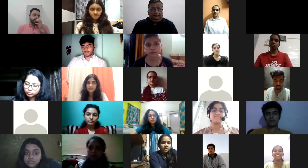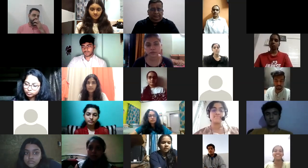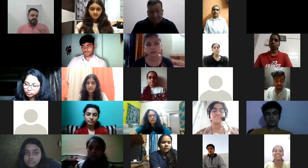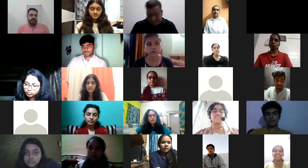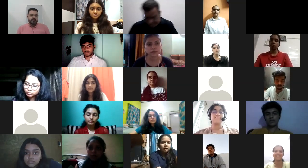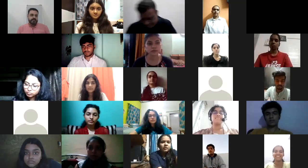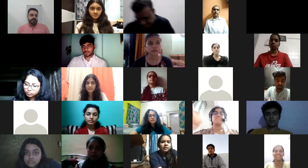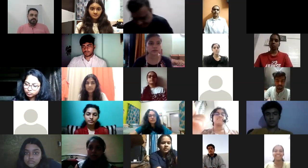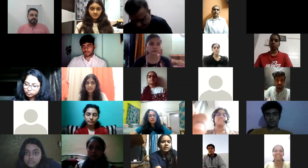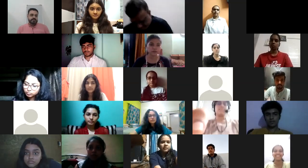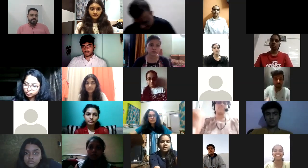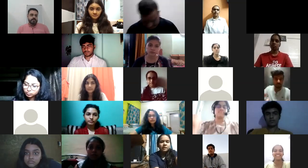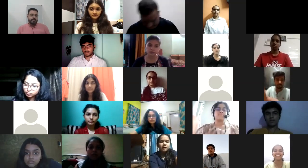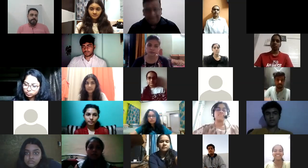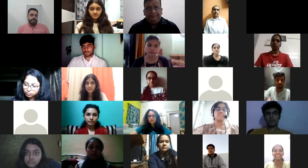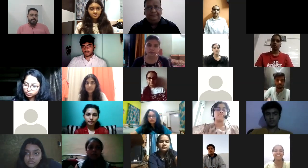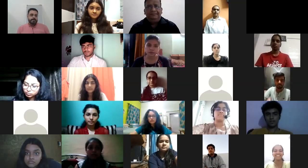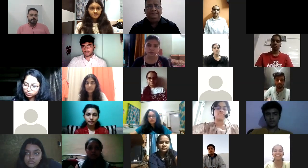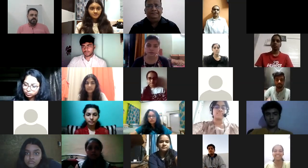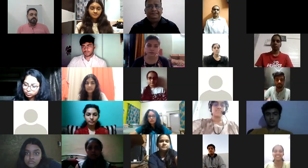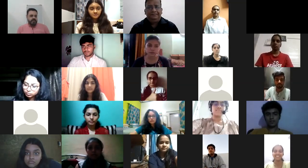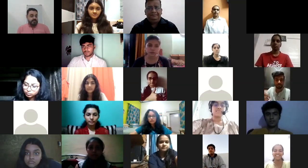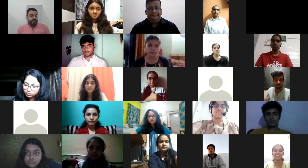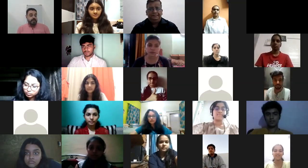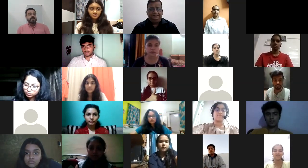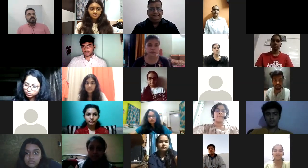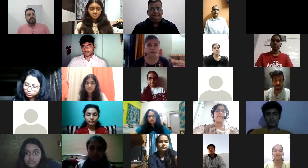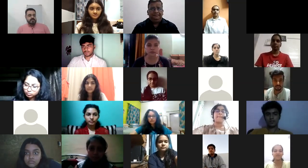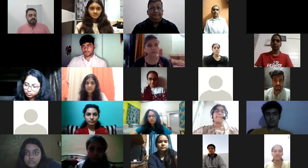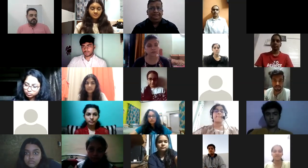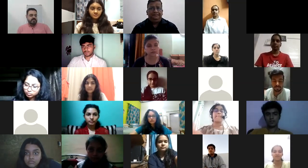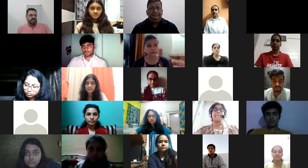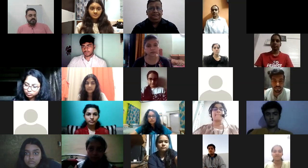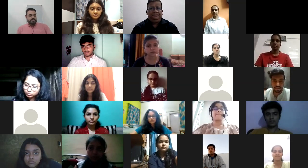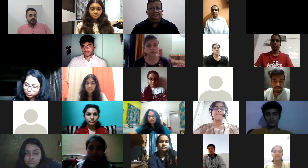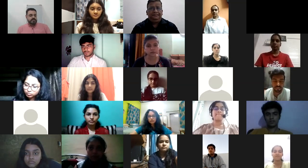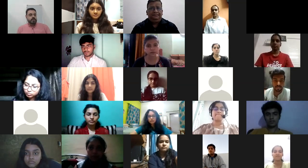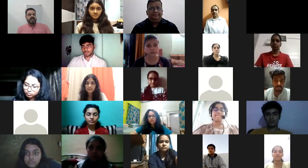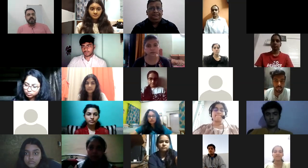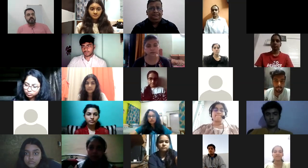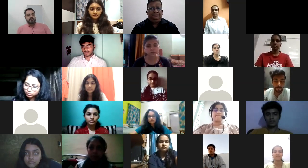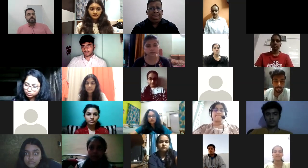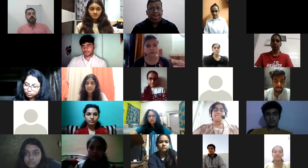understand. Okay. So for example आप, है ना, शोले का डायलॉग कितने आदमी